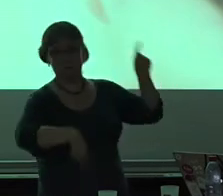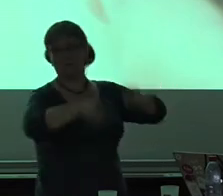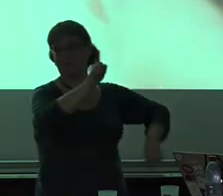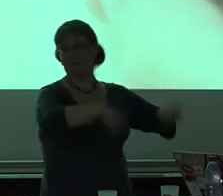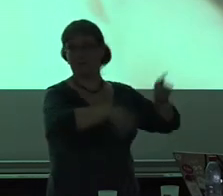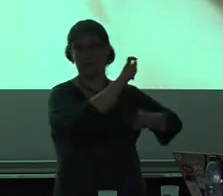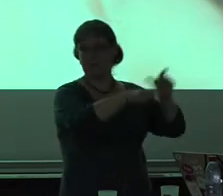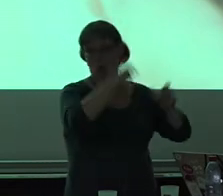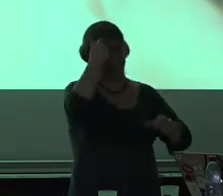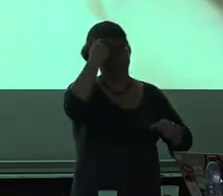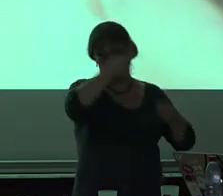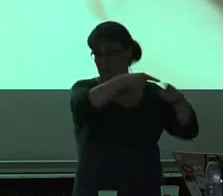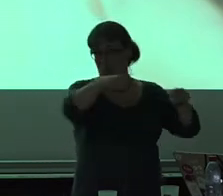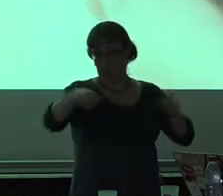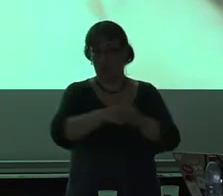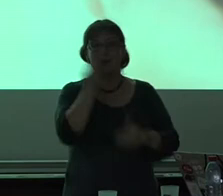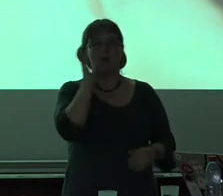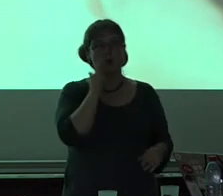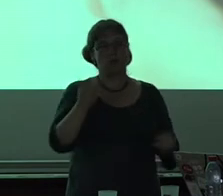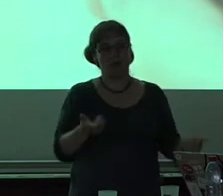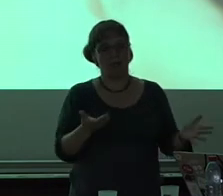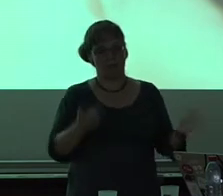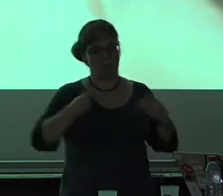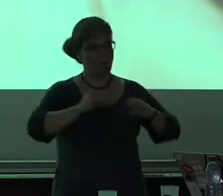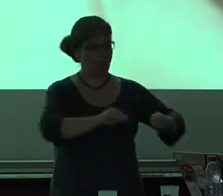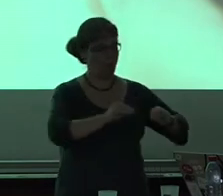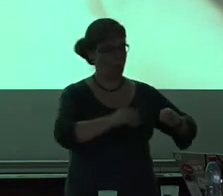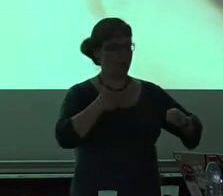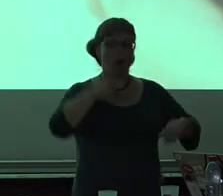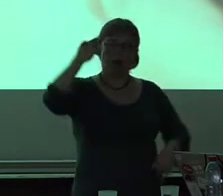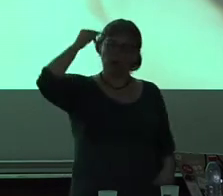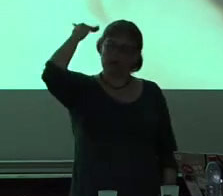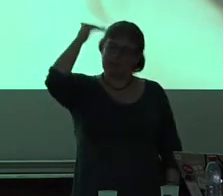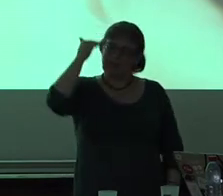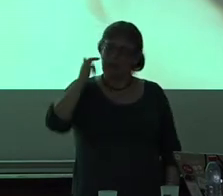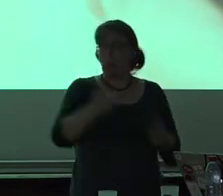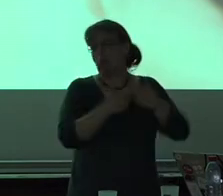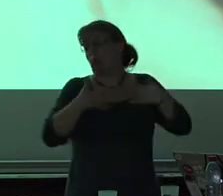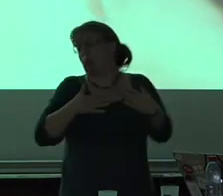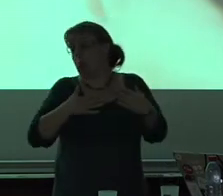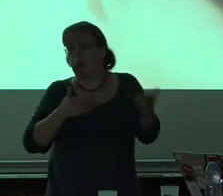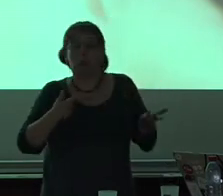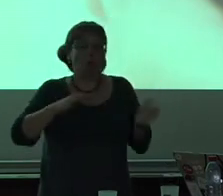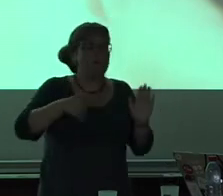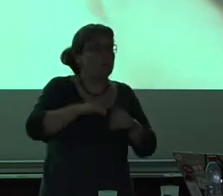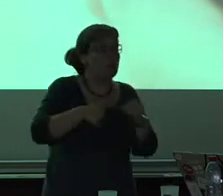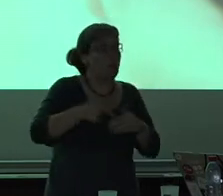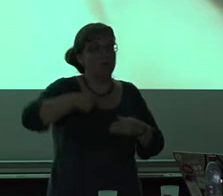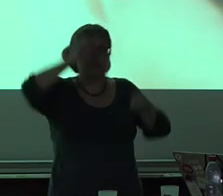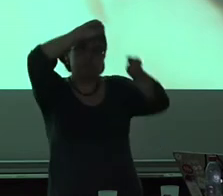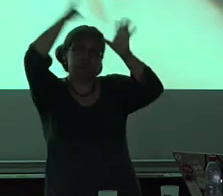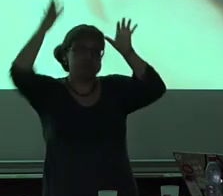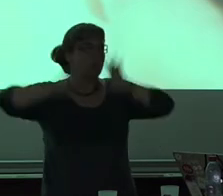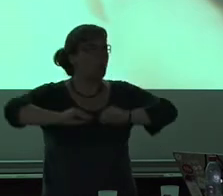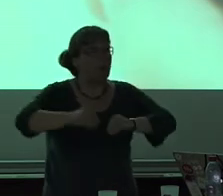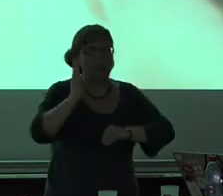cours, je sors de ma zone de confort, c'est parce que moi, j'apprends par l'exemple. J'ai besoin d'avoir un exemple concret, j'ai besoin du moule à gaufres, j'ai besoin de